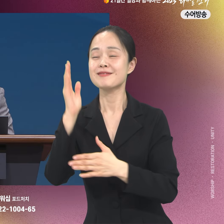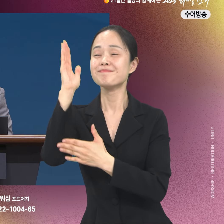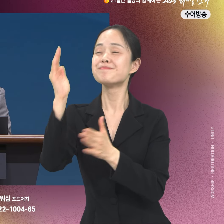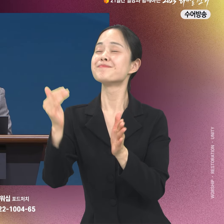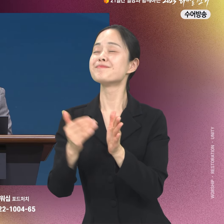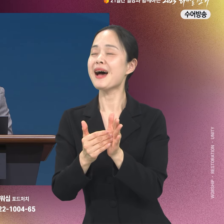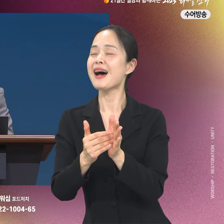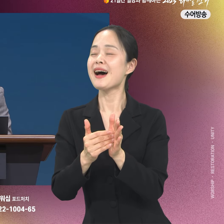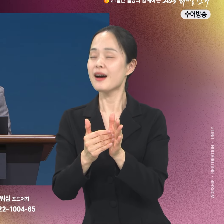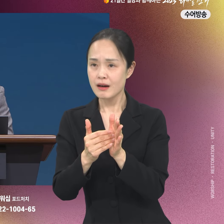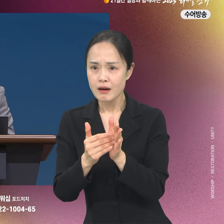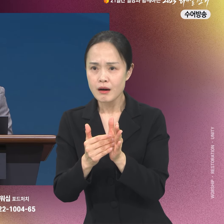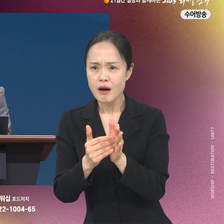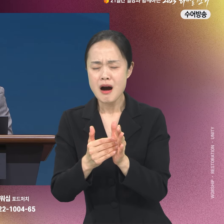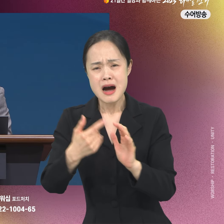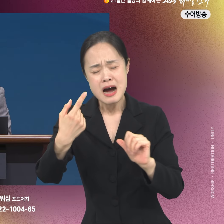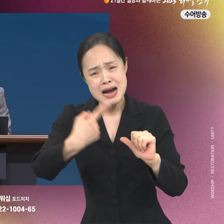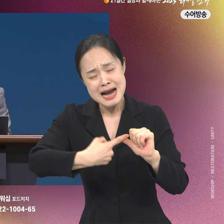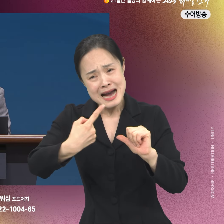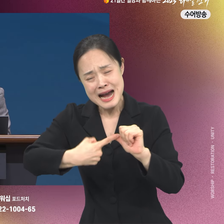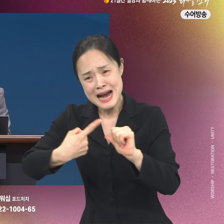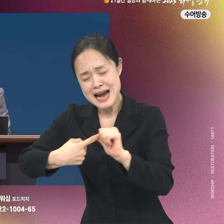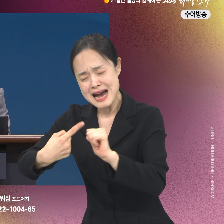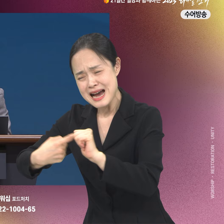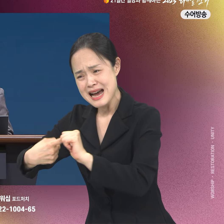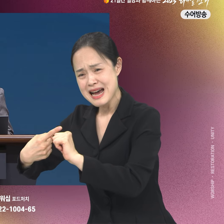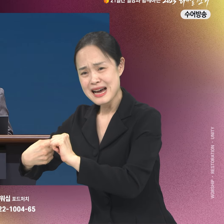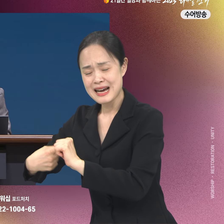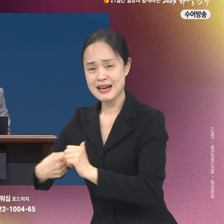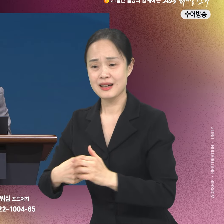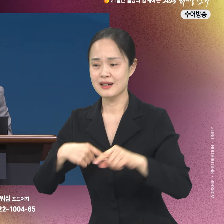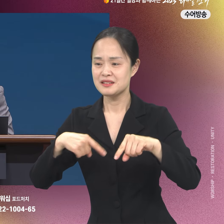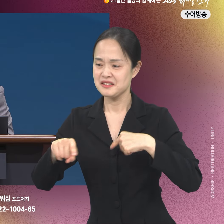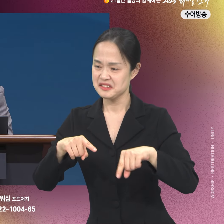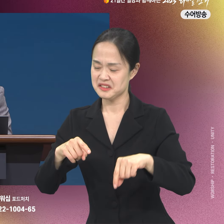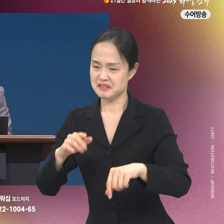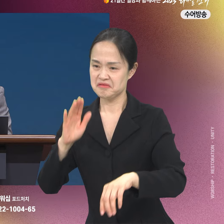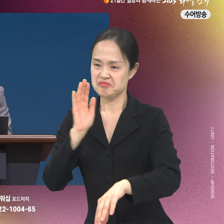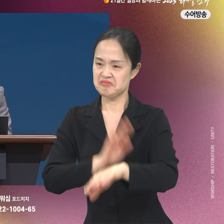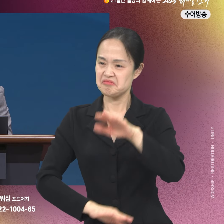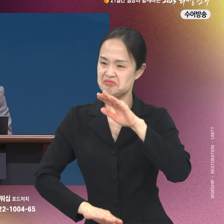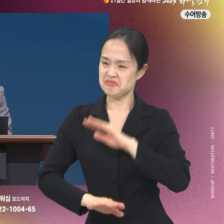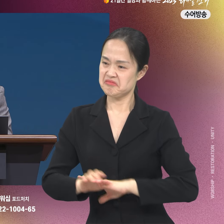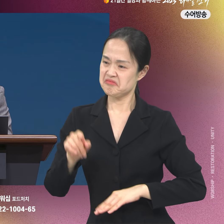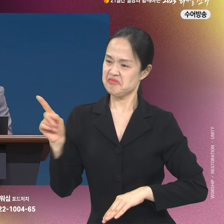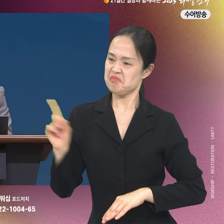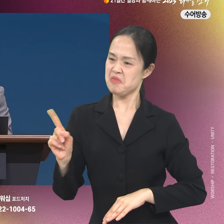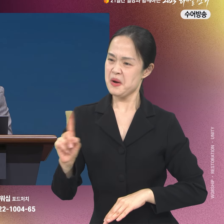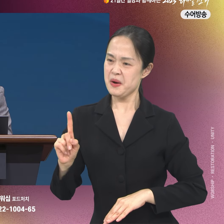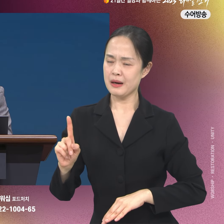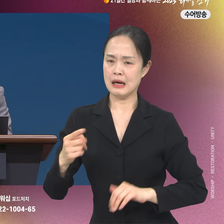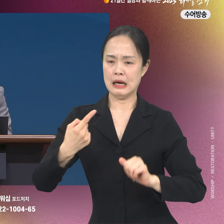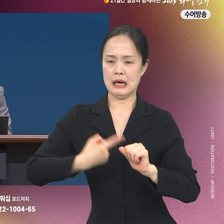기독교인이 좌파, 우파가 어디 있습니까? 네, 저희는 예수님 파죠. 네,